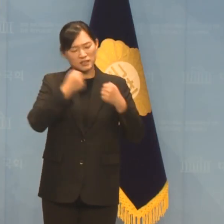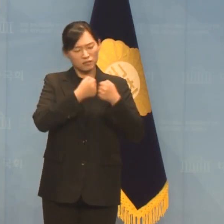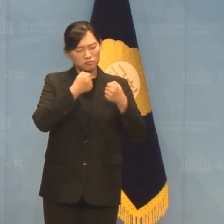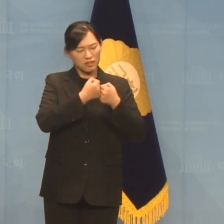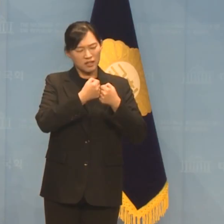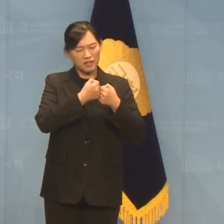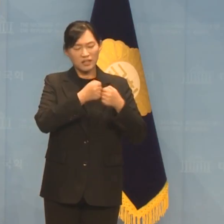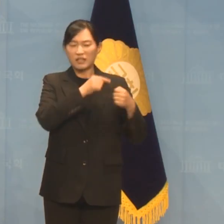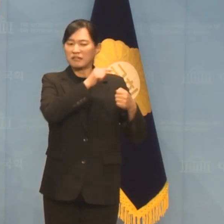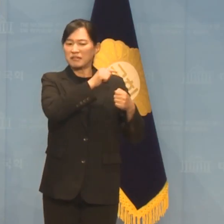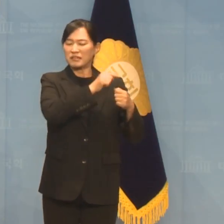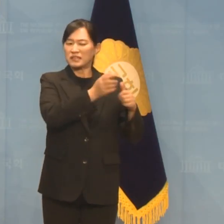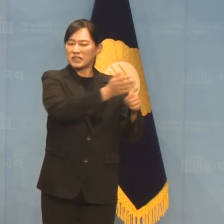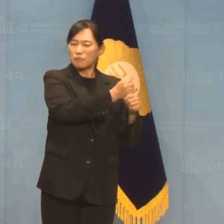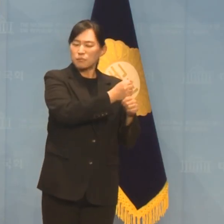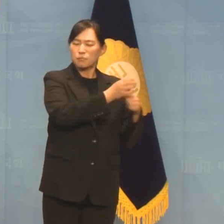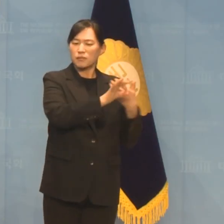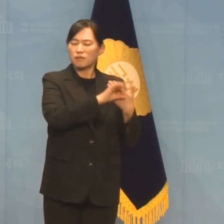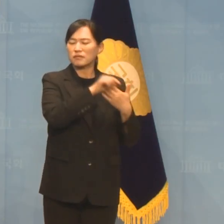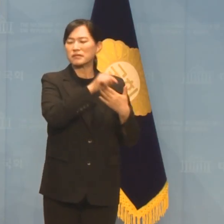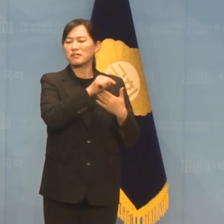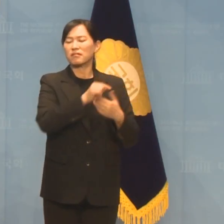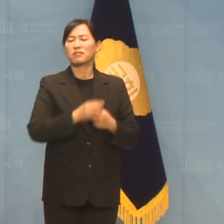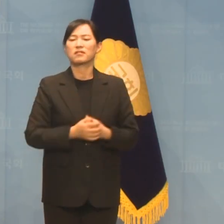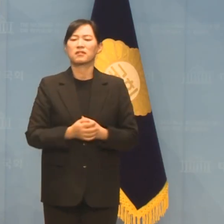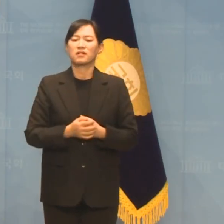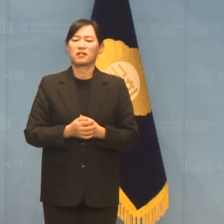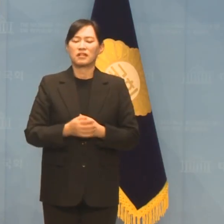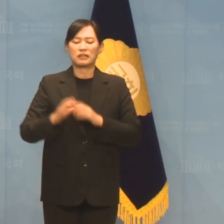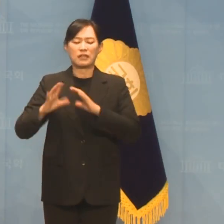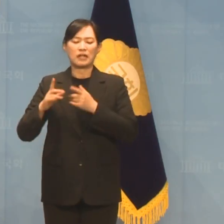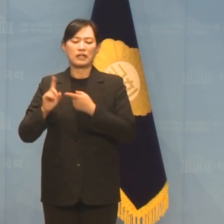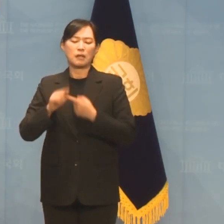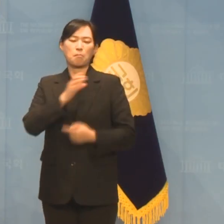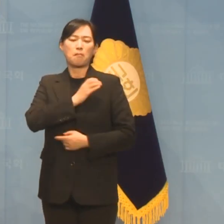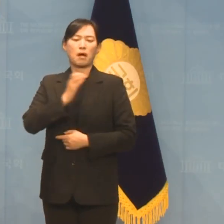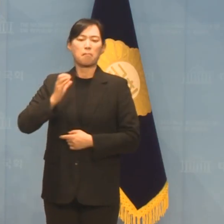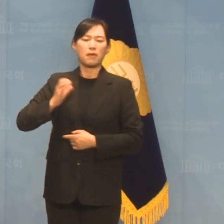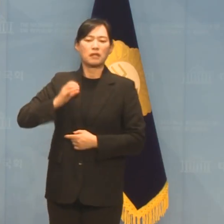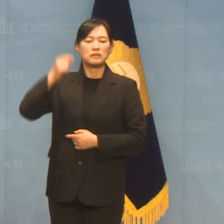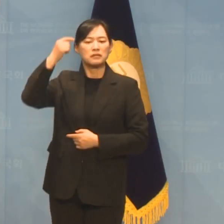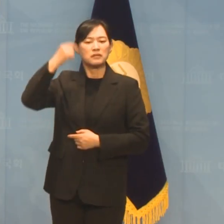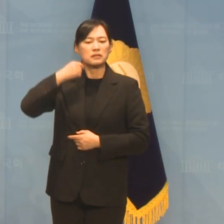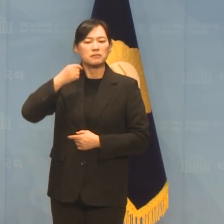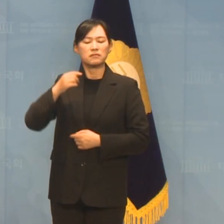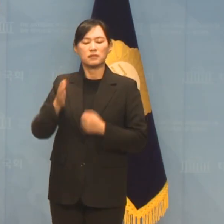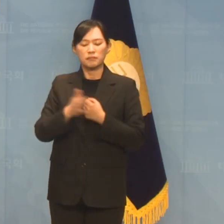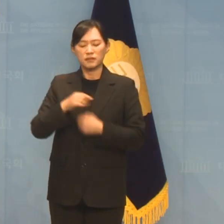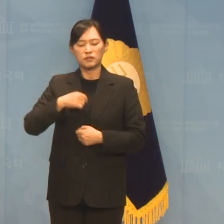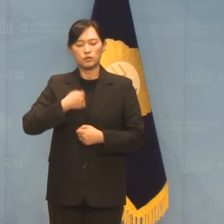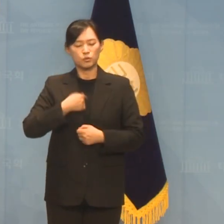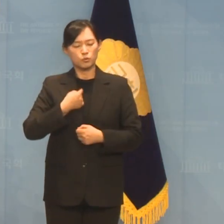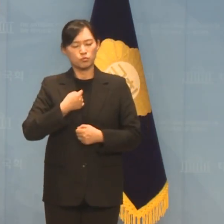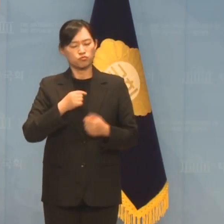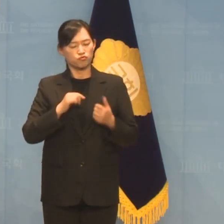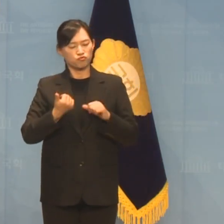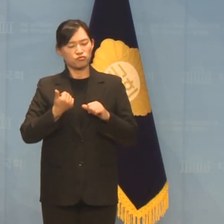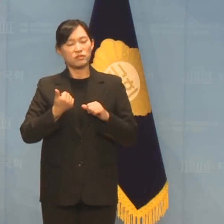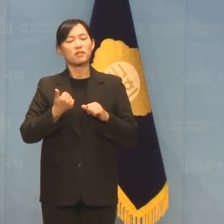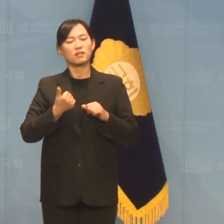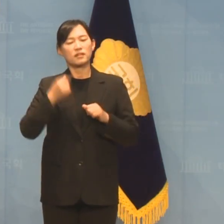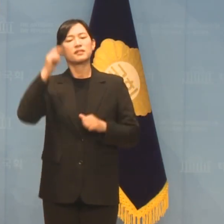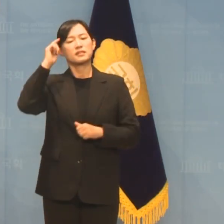적에게 잡히면 그 자체가 어쨌든 조국에 대한 배반이고 그러니까 자기 스스로 그렇게